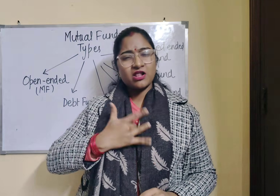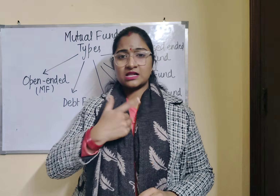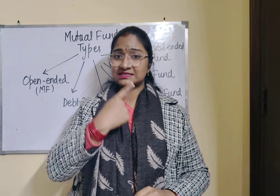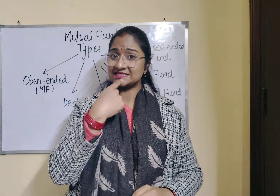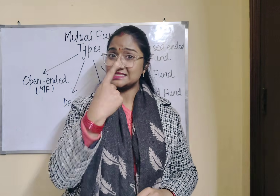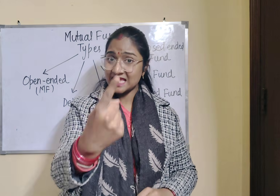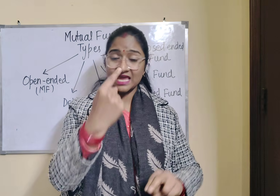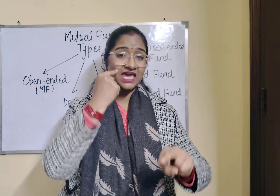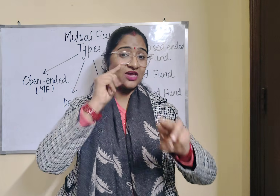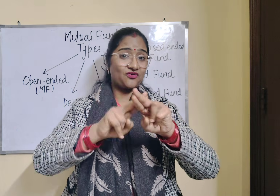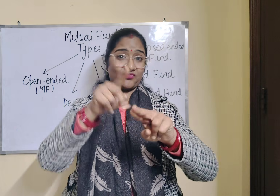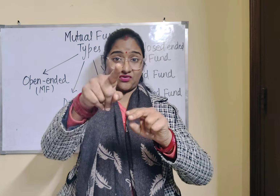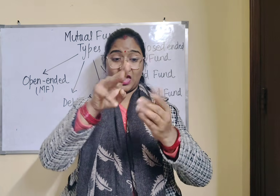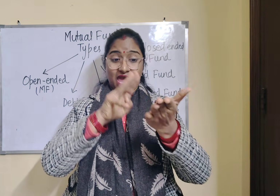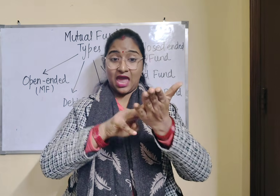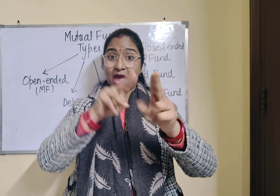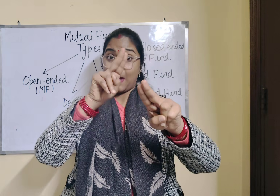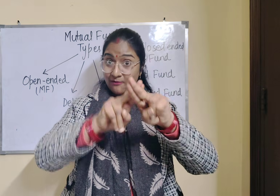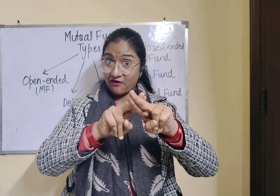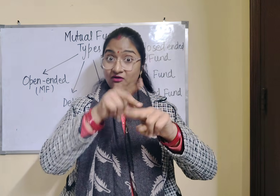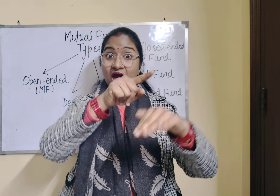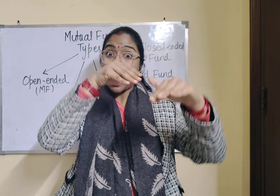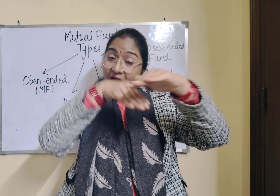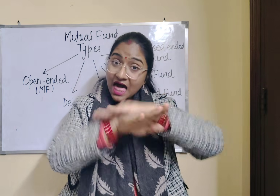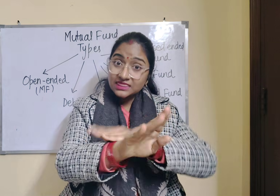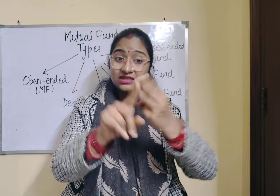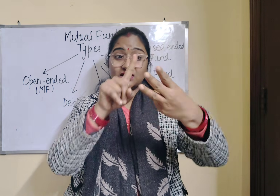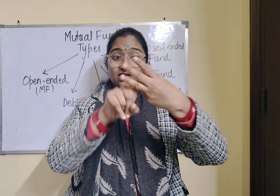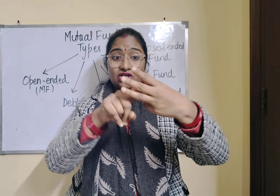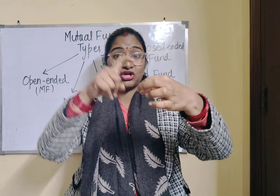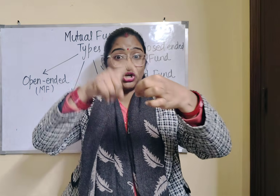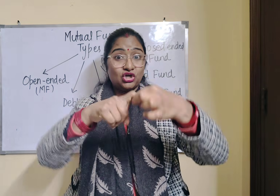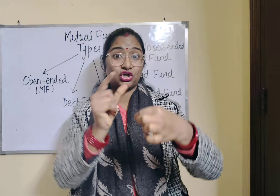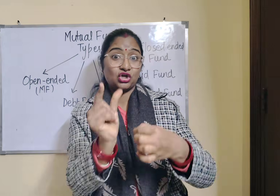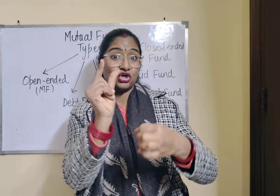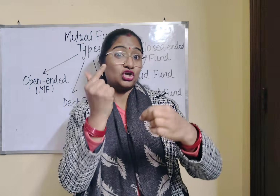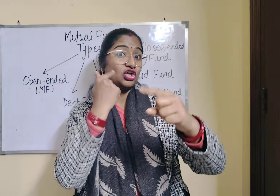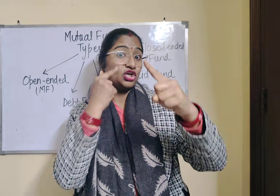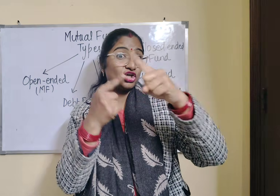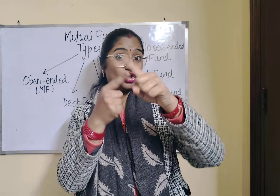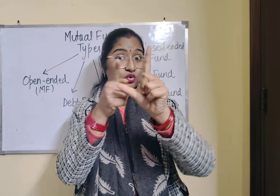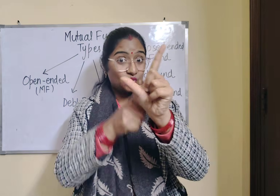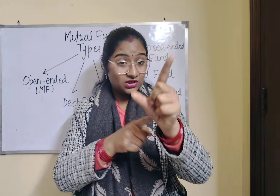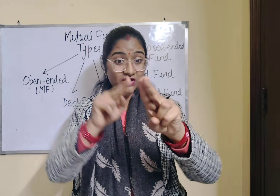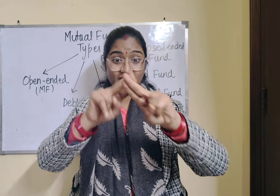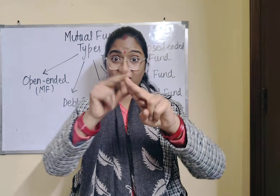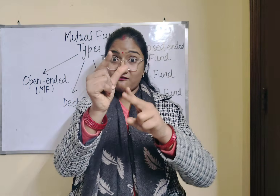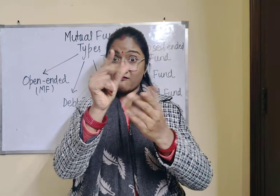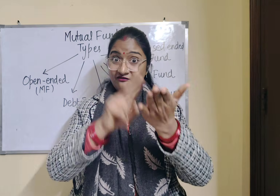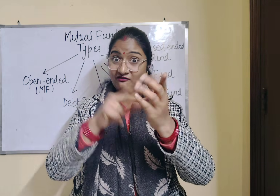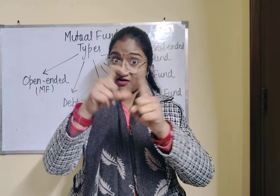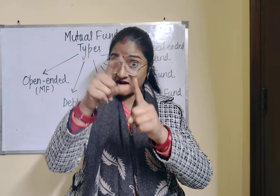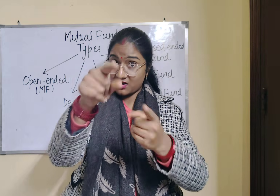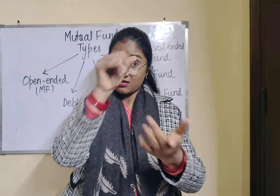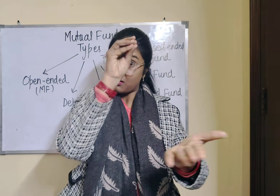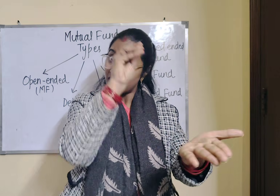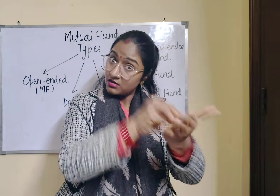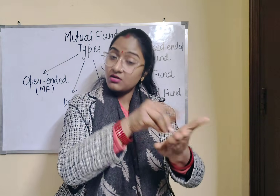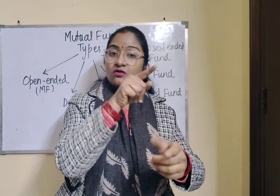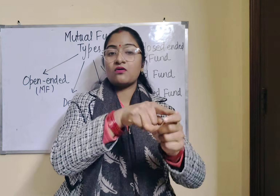इक्विटी फंड में भी वही है ना। आप इसमें जैसे सपोज कीजिए आप म्यूचुअल फंड में, इक्विटी फंड में इन्वेस्ट कर